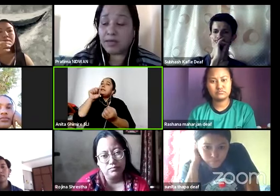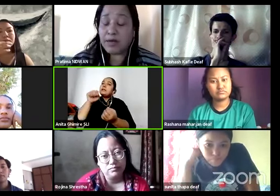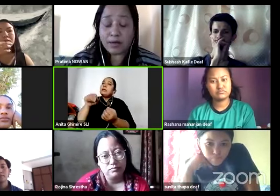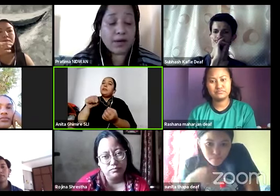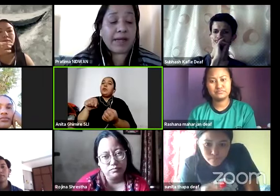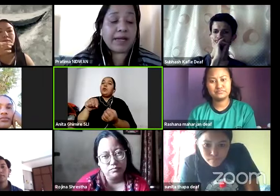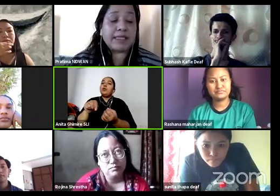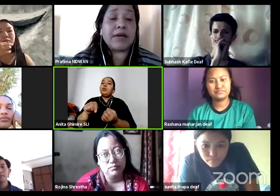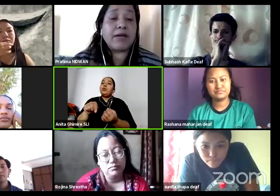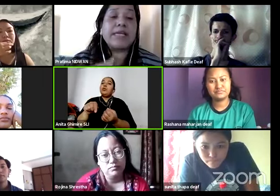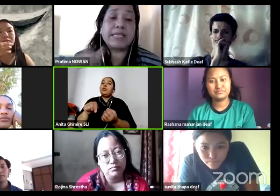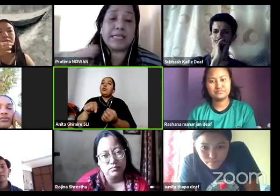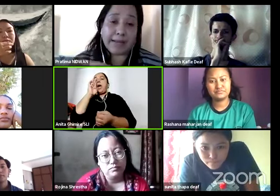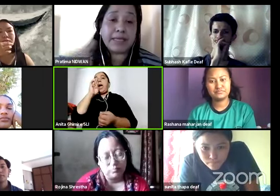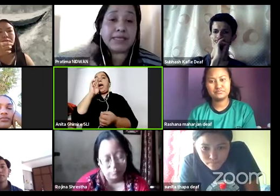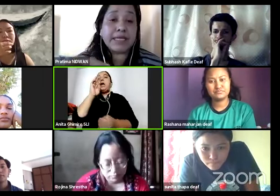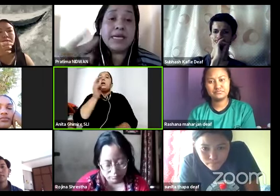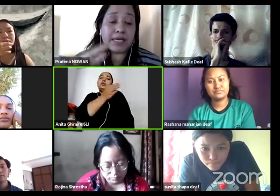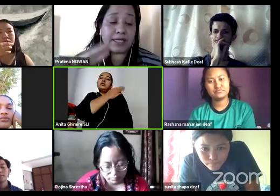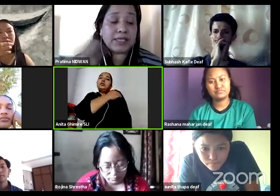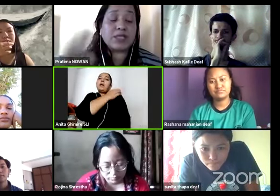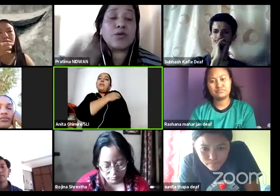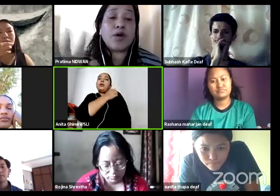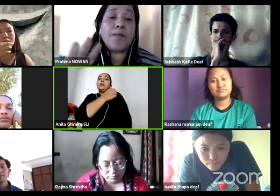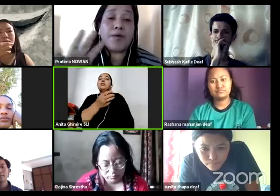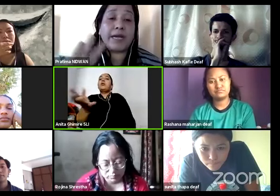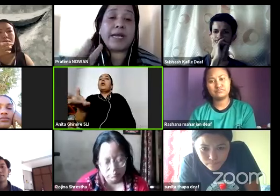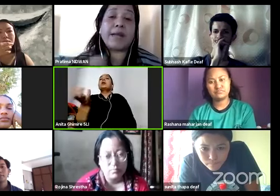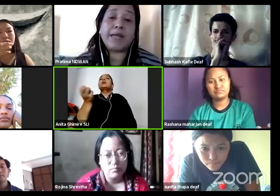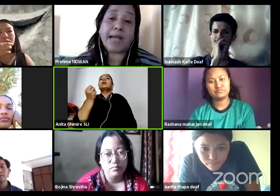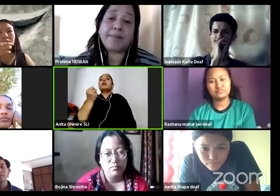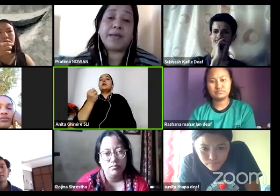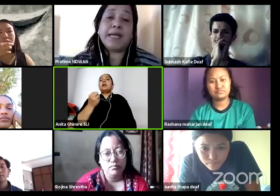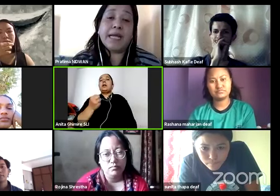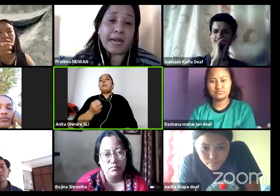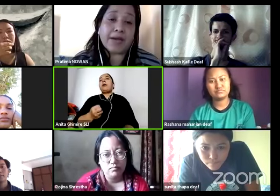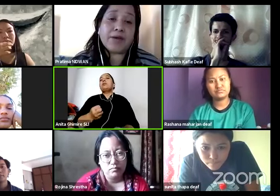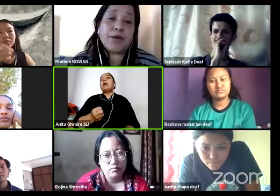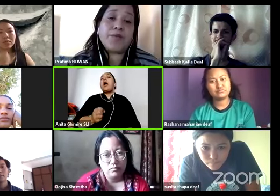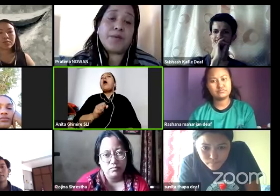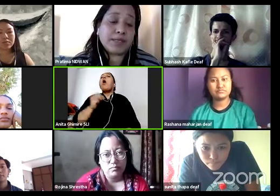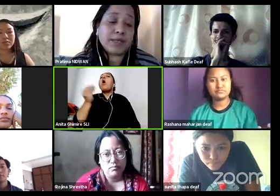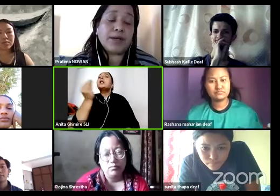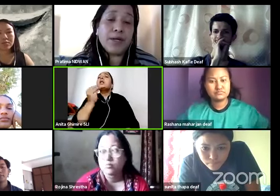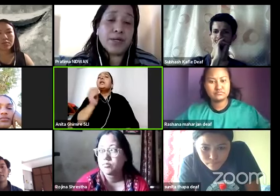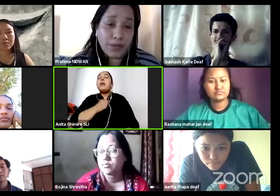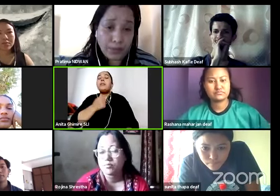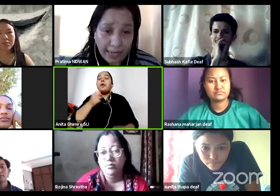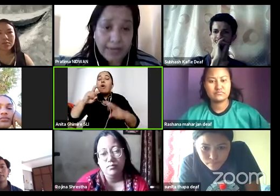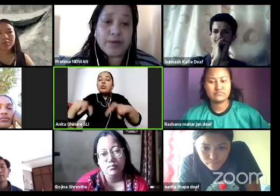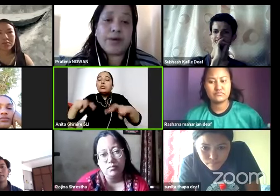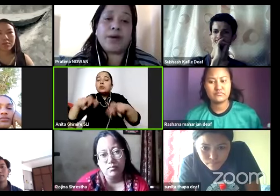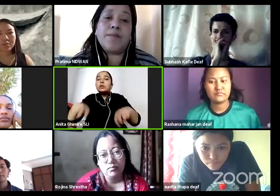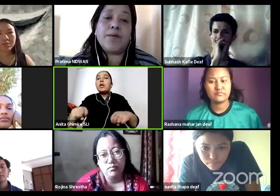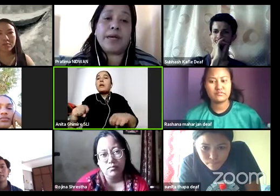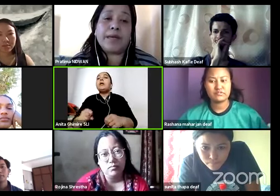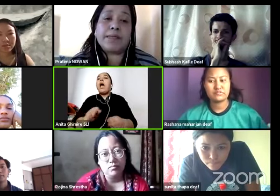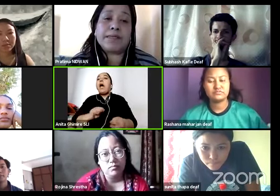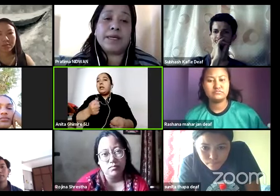कलेक्टहरू गर्दाखेरि चाहिँ अलिकति हामीले चाहिँ रिसर्चको कम्पोनेन्टलाई पनि हामीले एड गर्नुपर्छ. र त्यो एड